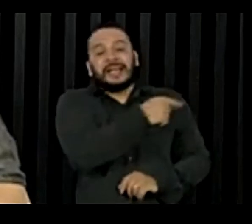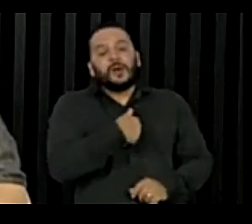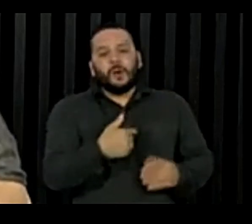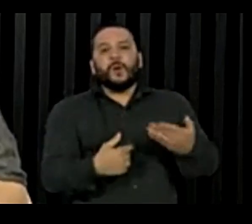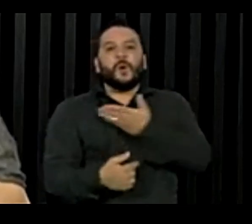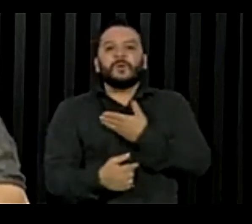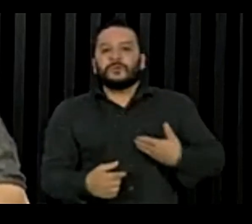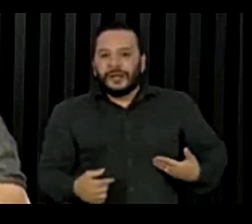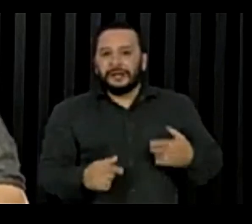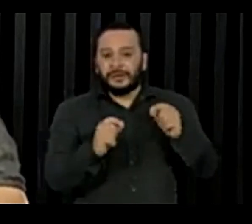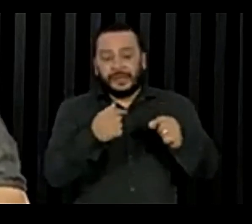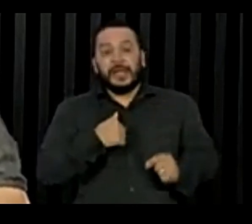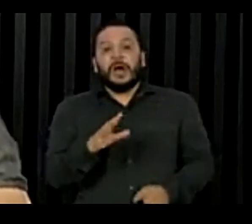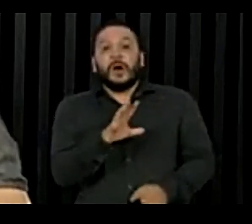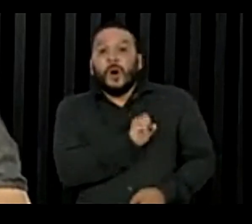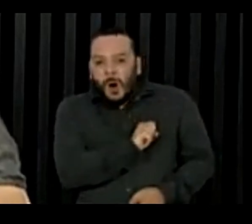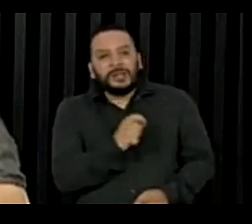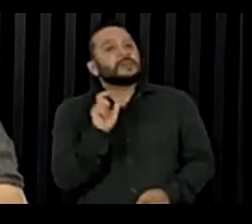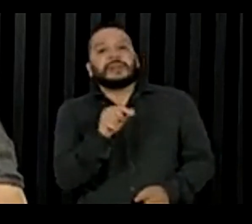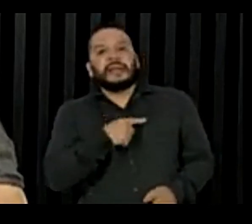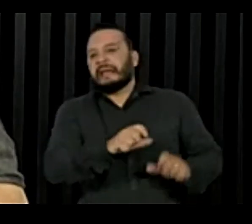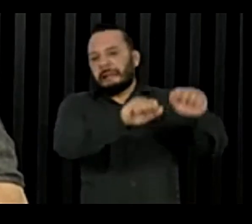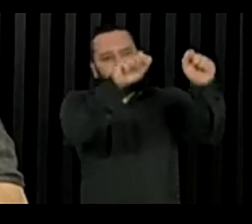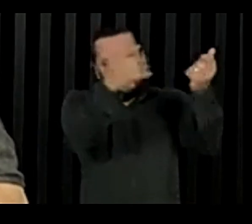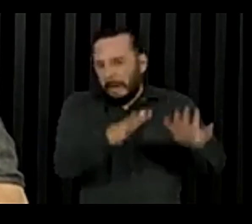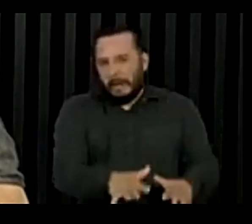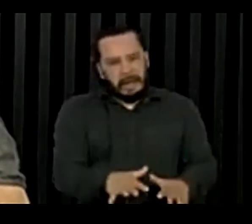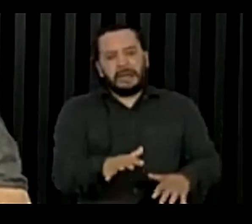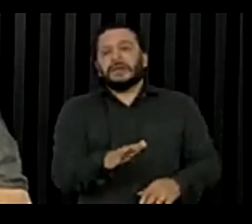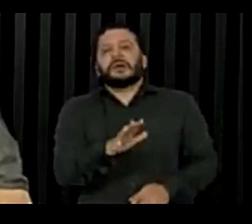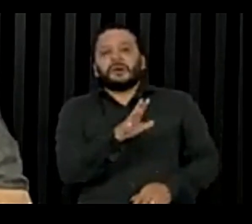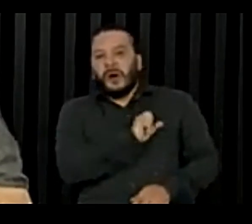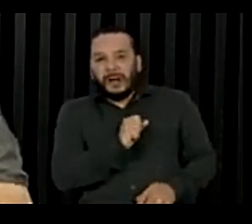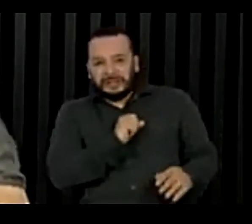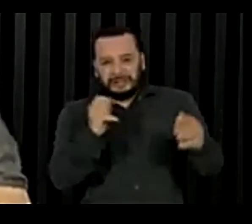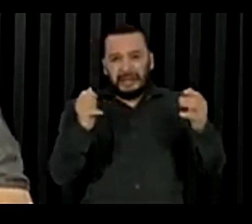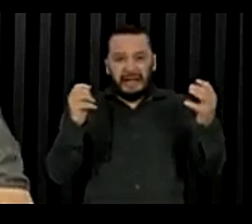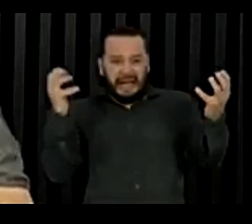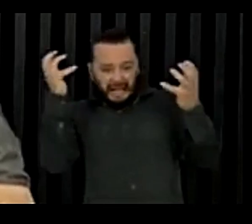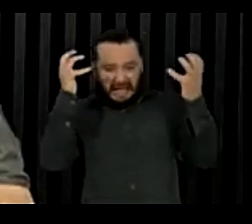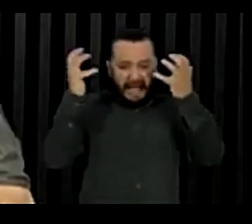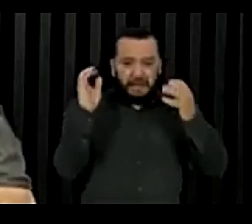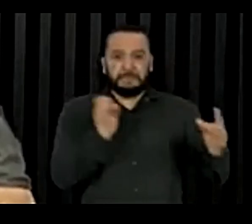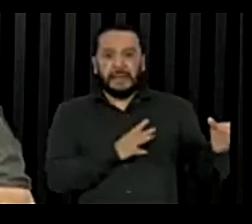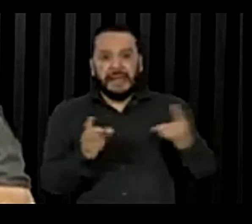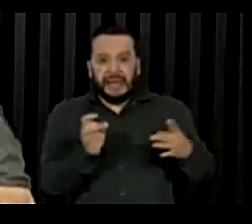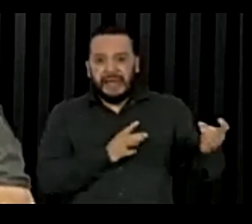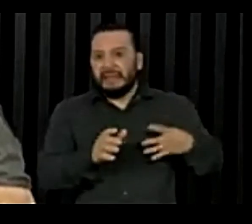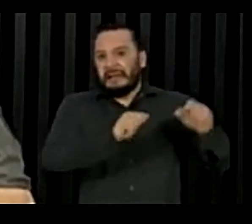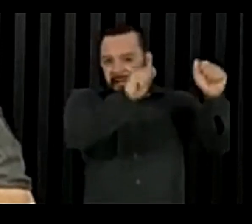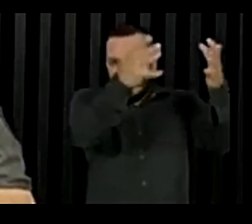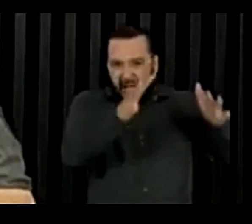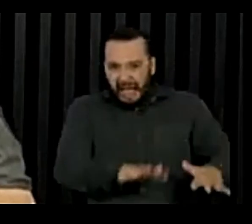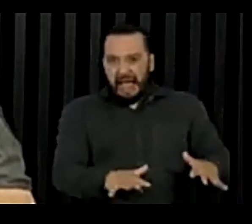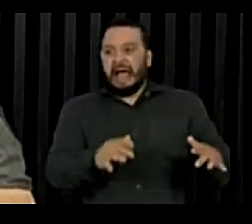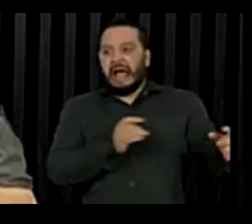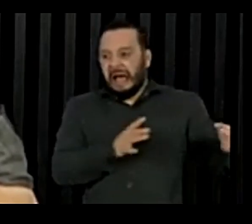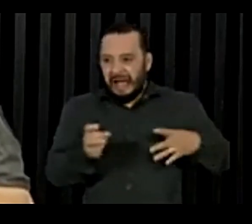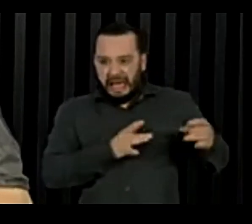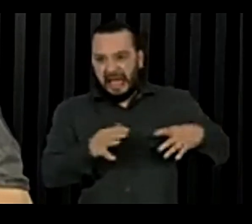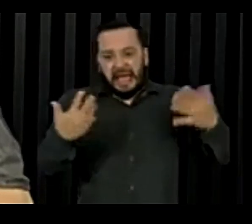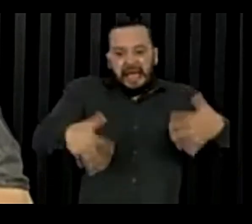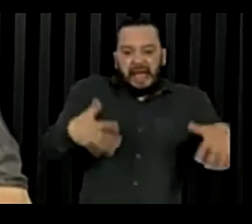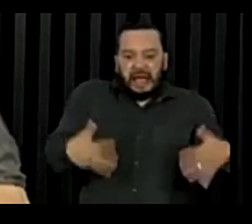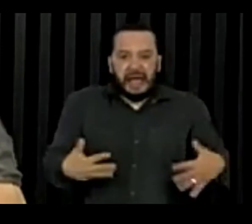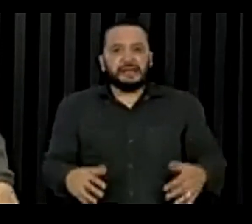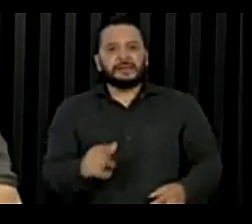Ele vive da promoção do caos, da promoção do desespero, do medo e do caos. É disso que ele se alimenta. E